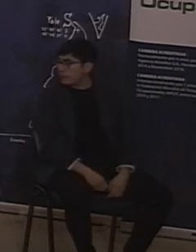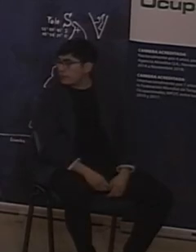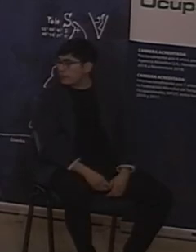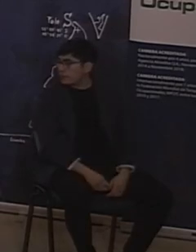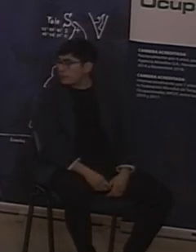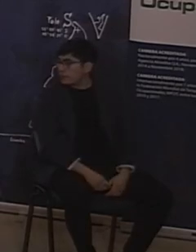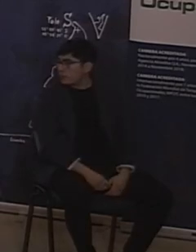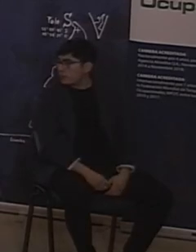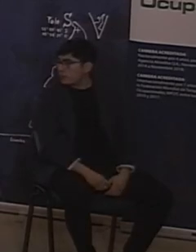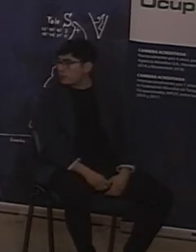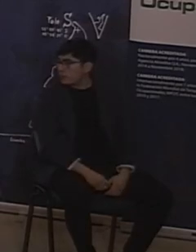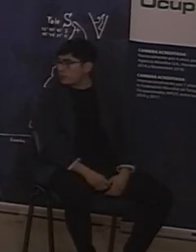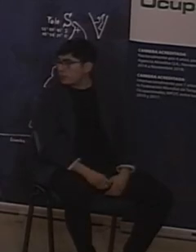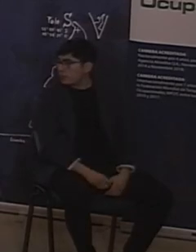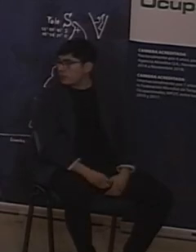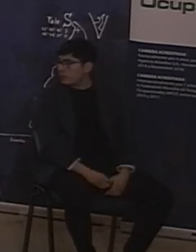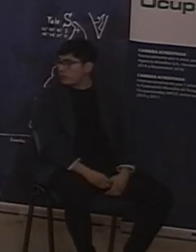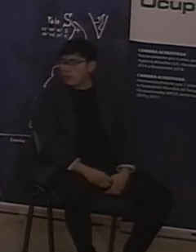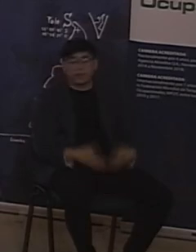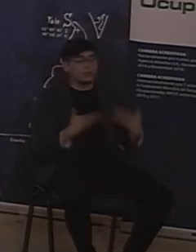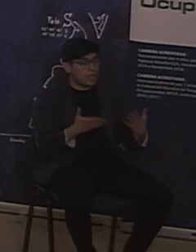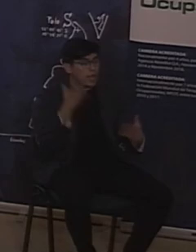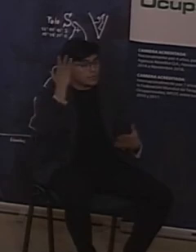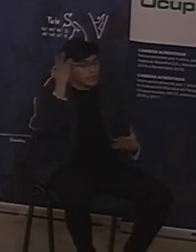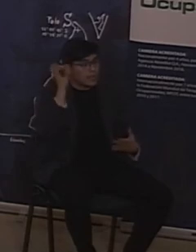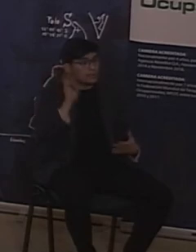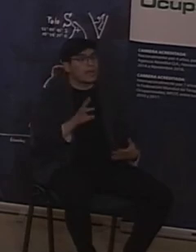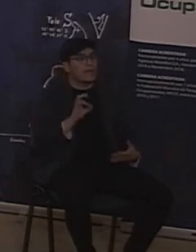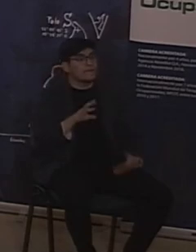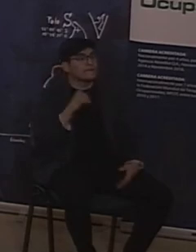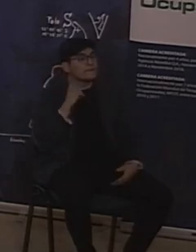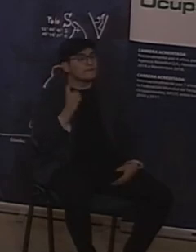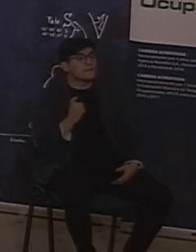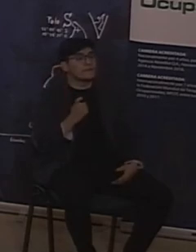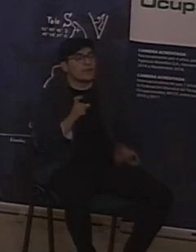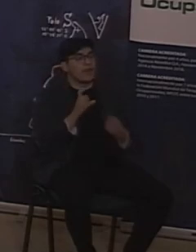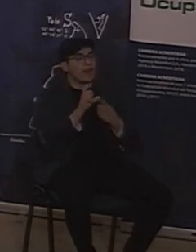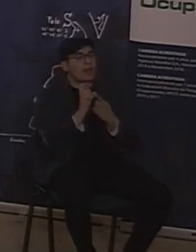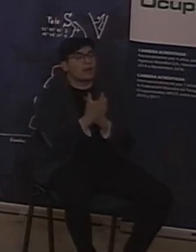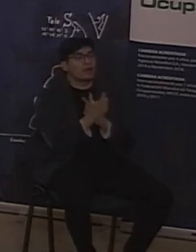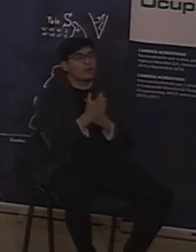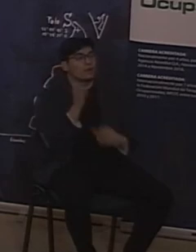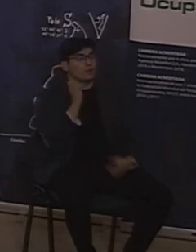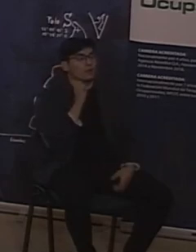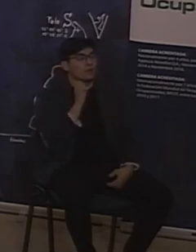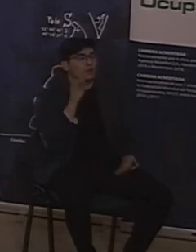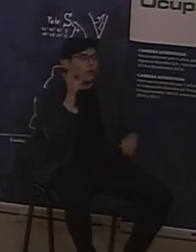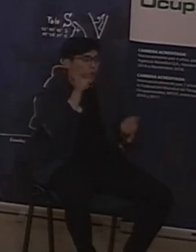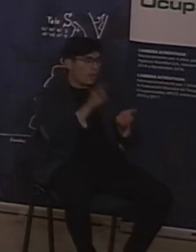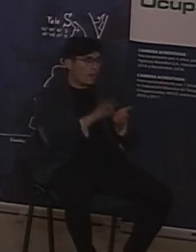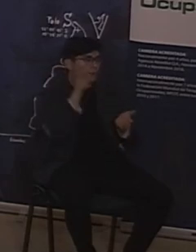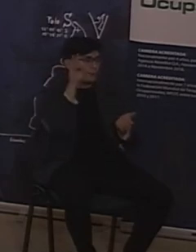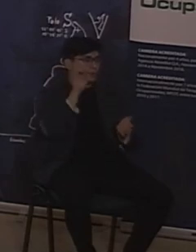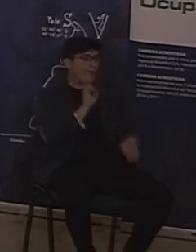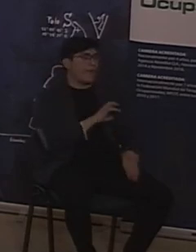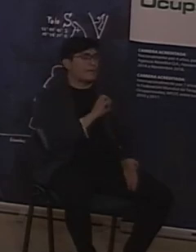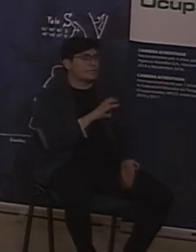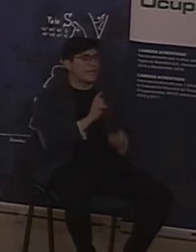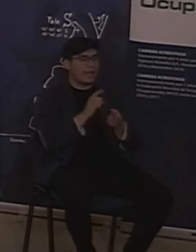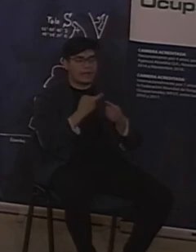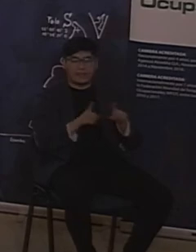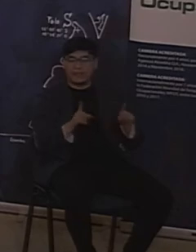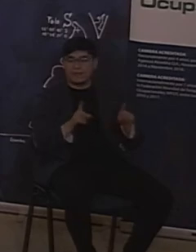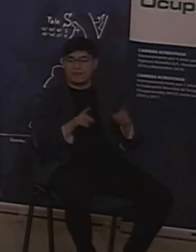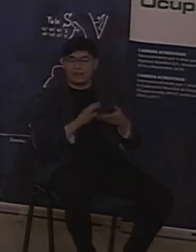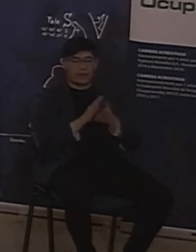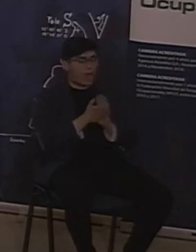ya sabemos que la puntualidad chilena es distinta a la puntualidad del resto del mundo no entonces